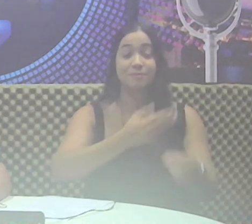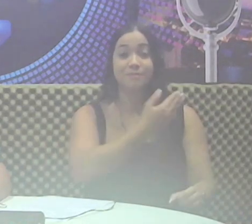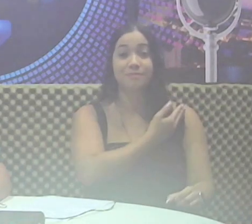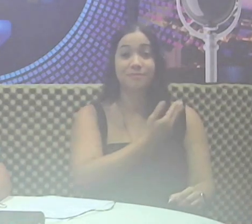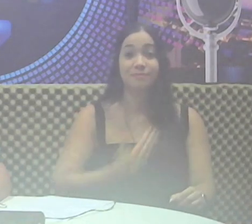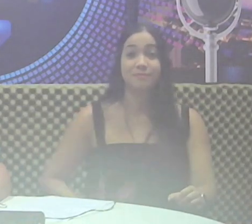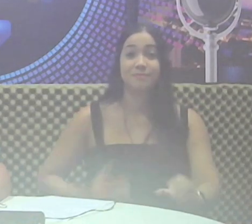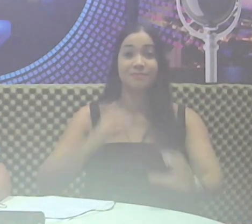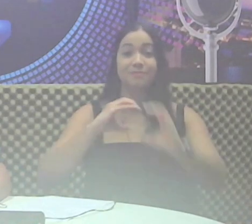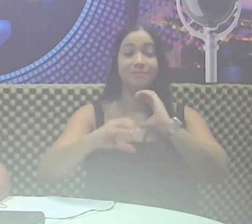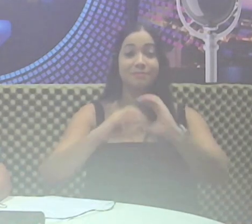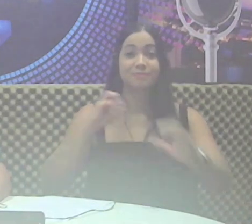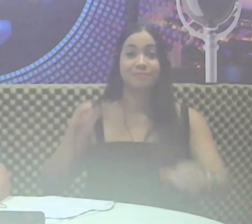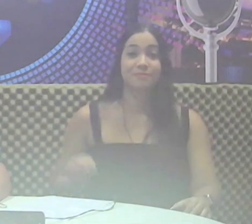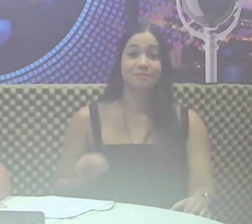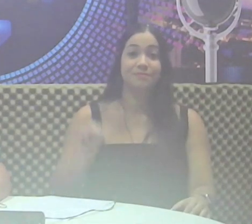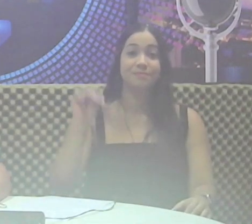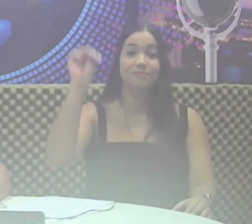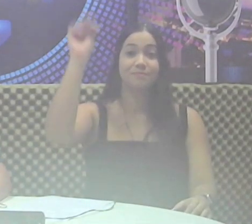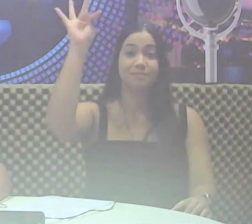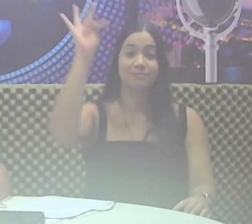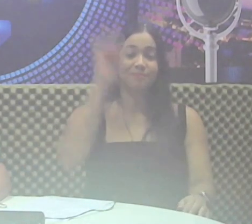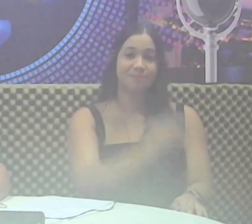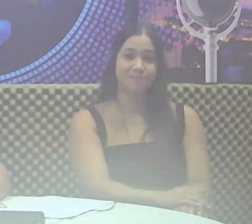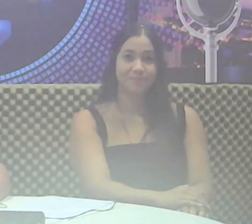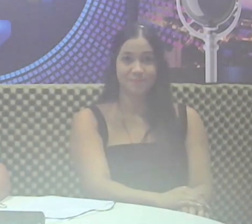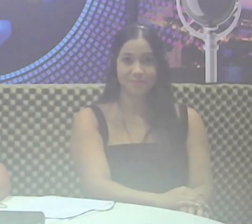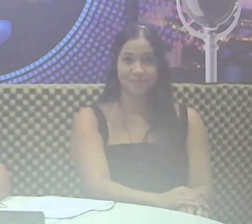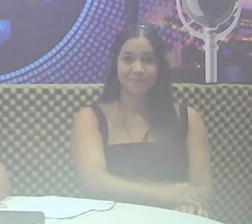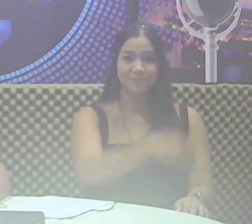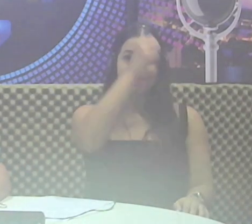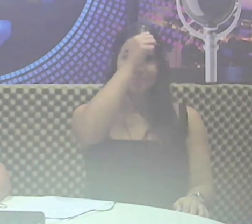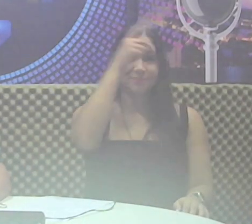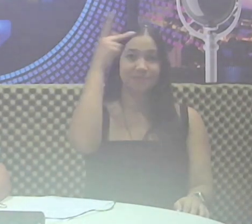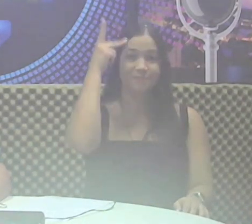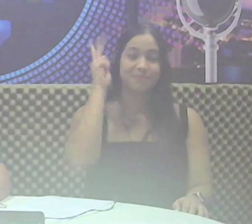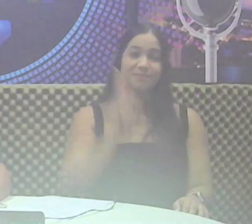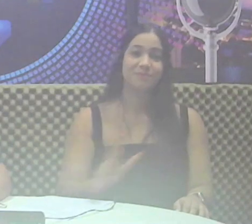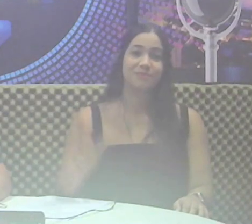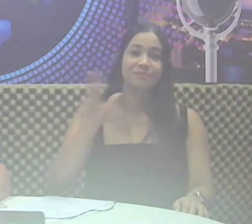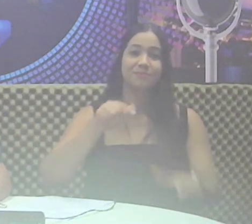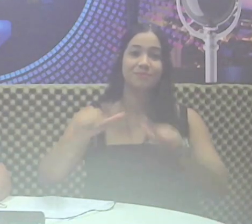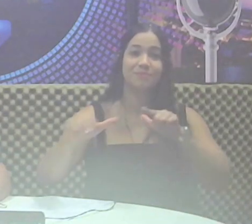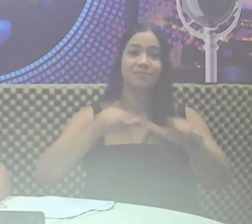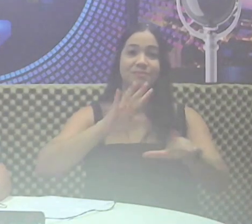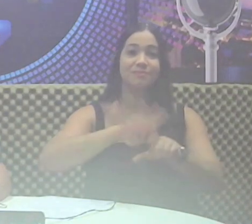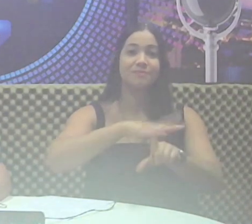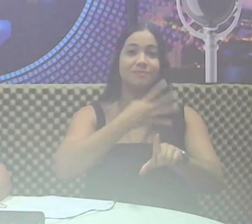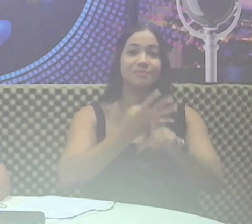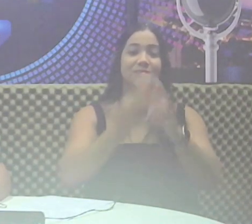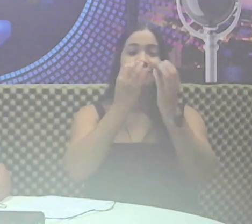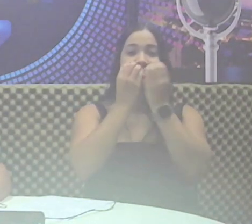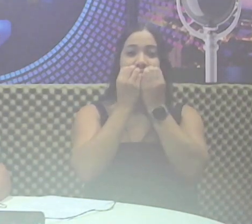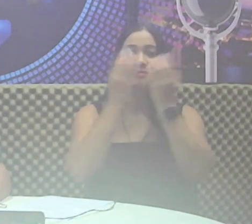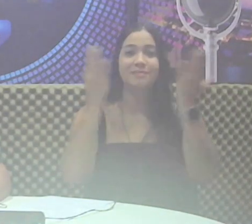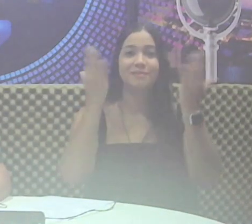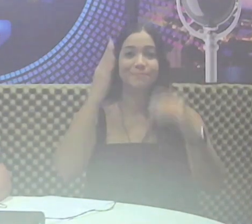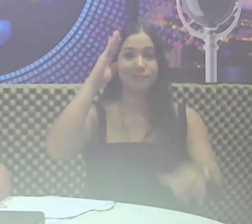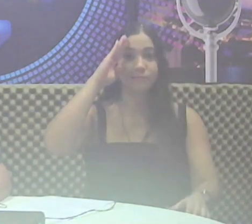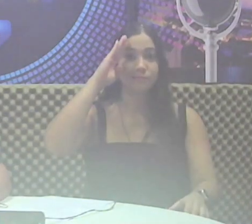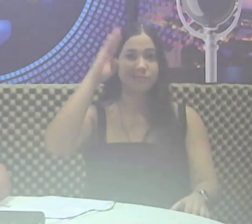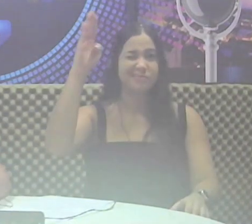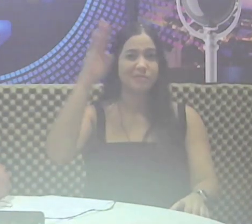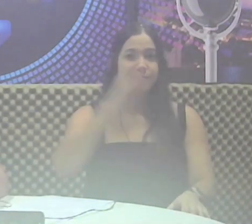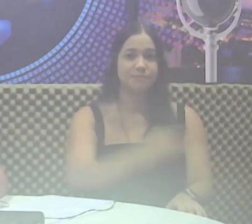Municipal de Governo e Comunicação. Marco Túlio de Castro Kalimann. Prefeitura de Uberlândia. Fazer mais, fazer bem.